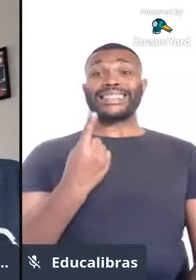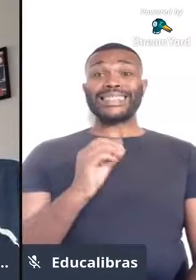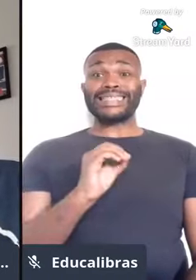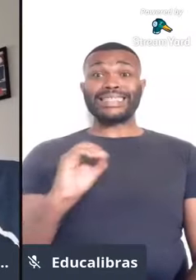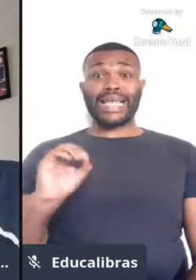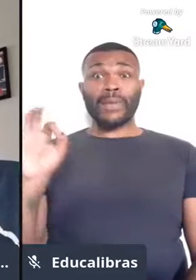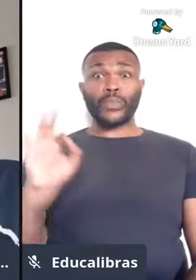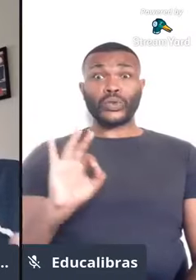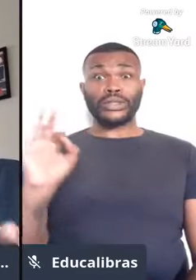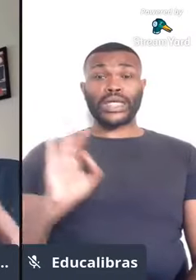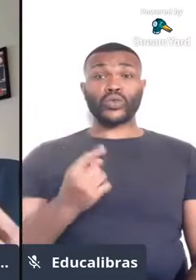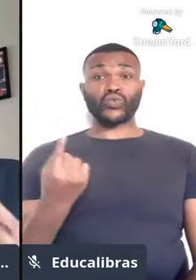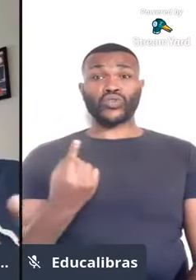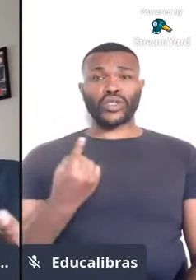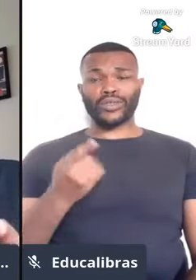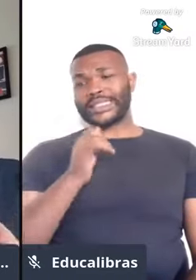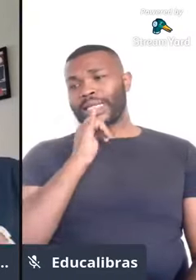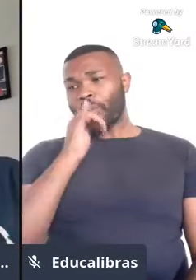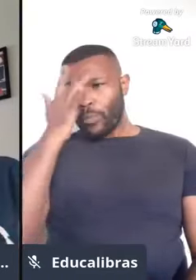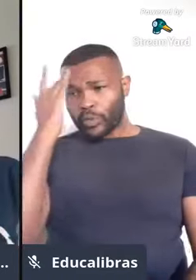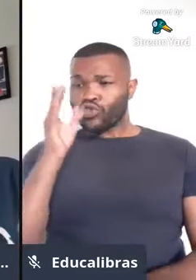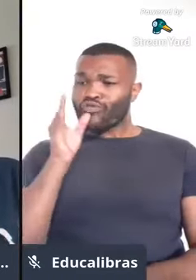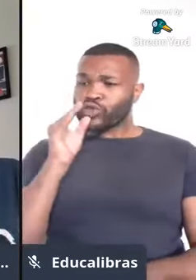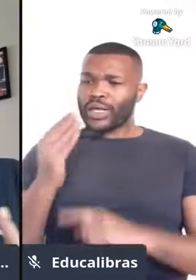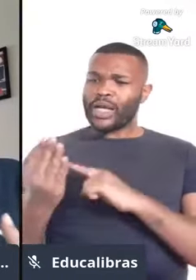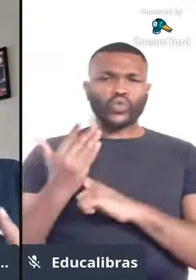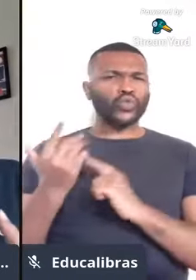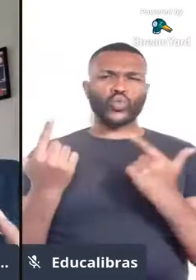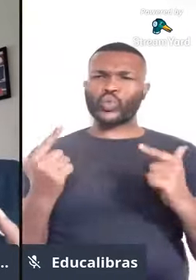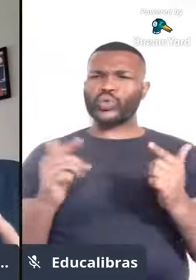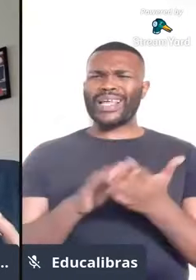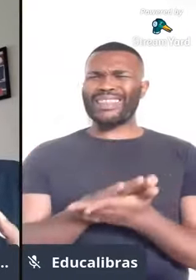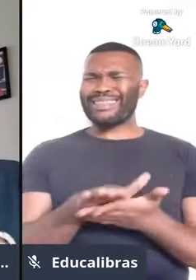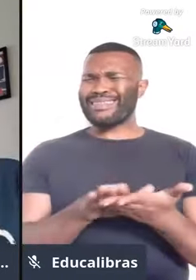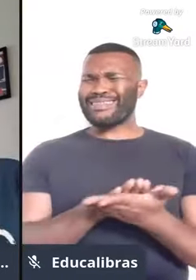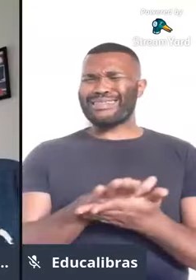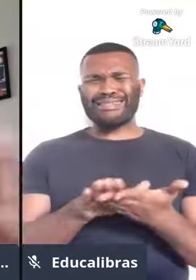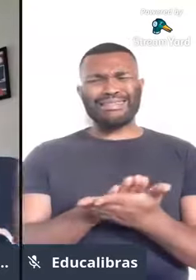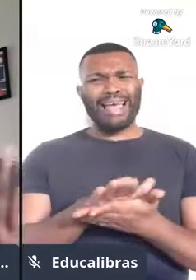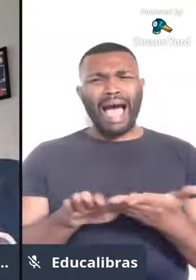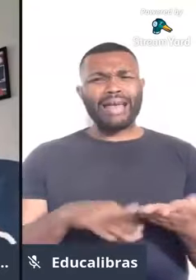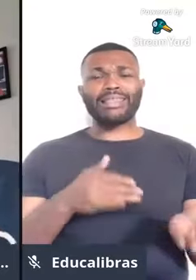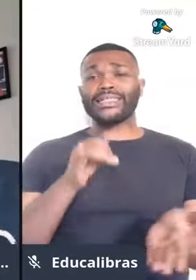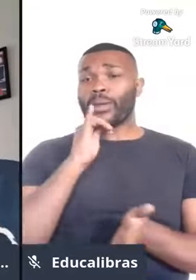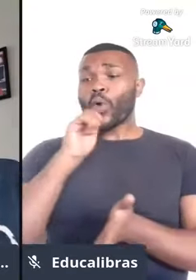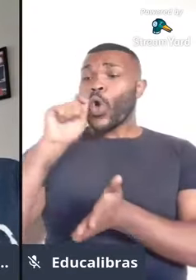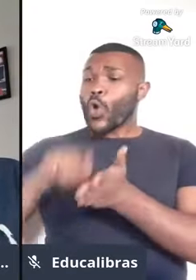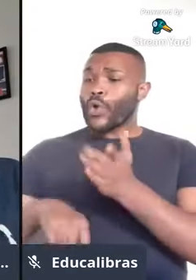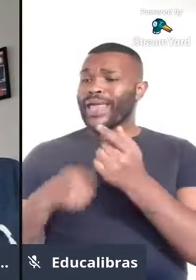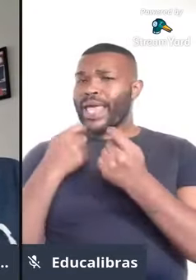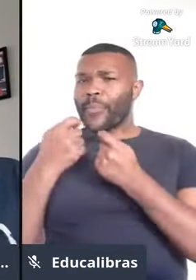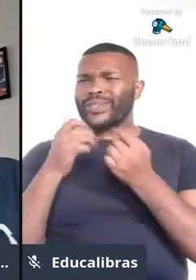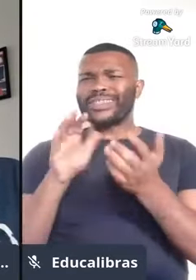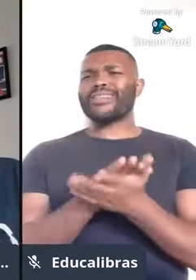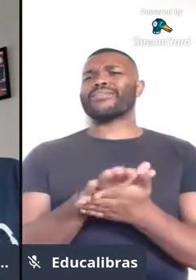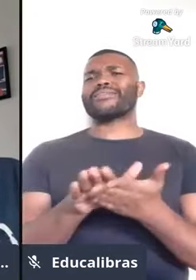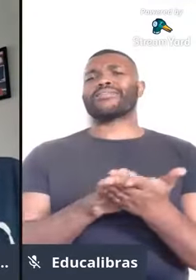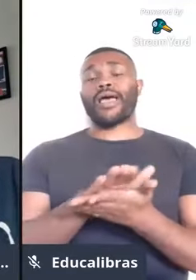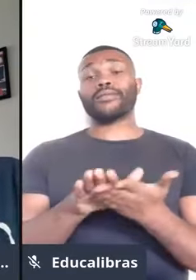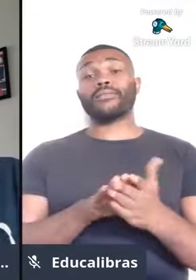assistente, eu não tenho auxílio de ninguém, eu não tenho, enfim, repórter contratado, enfim, não tenho nada. Então as